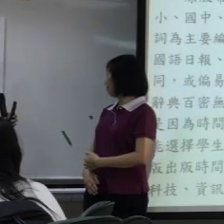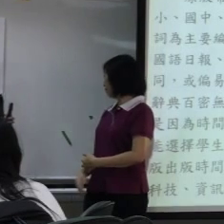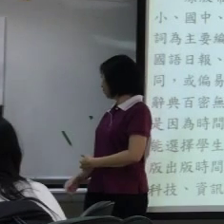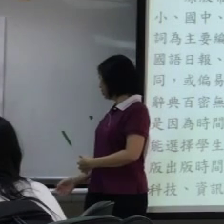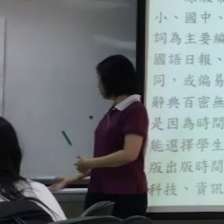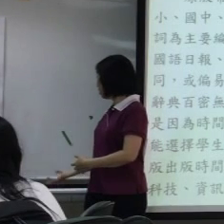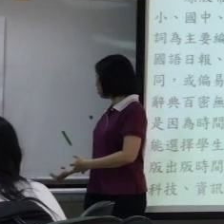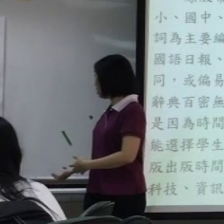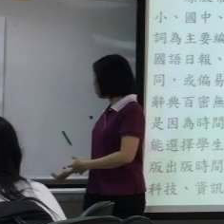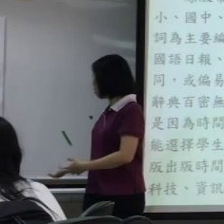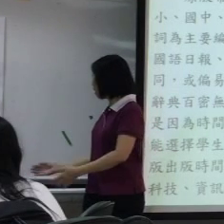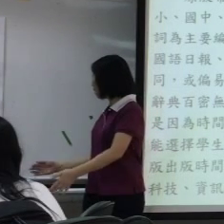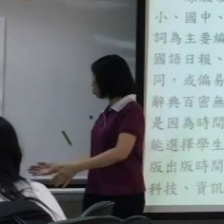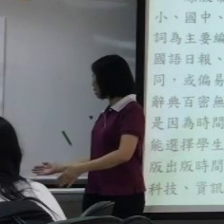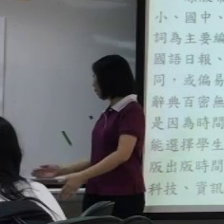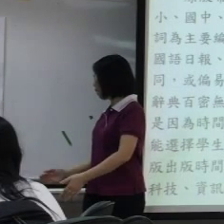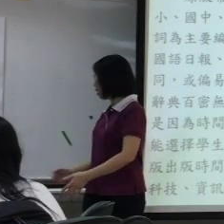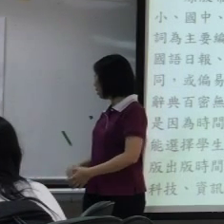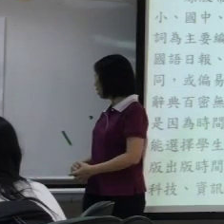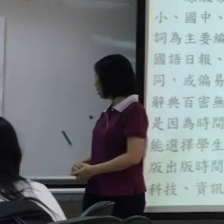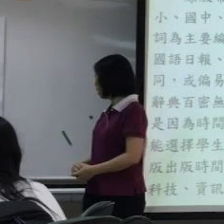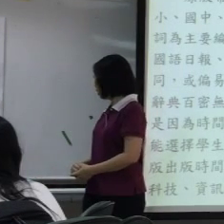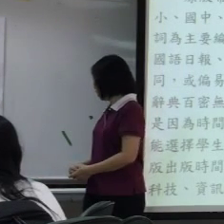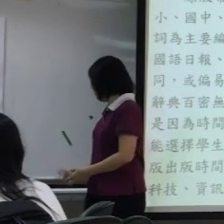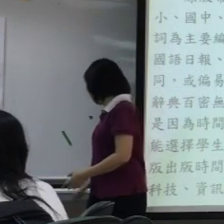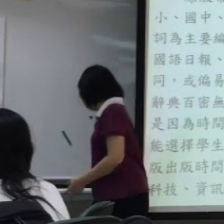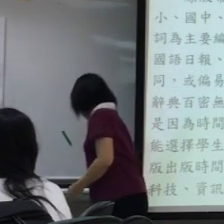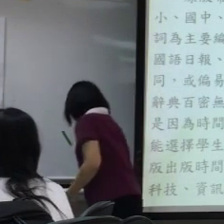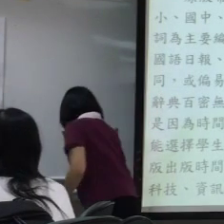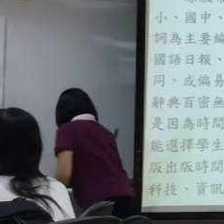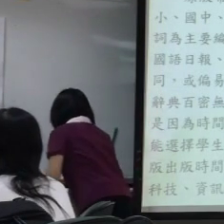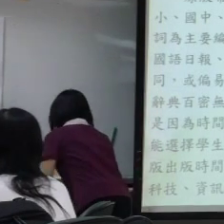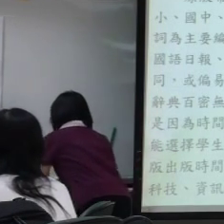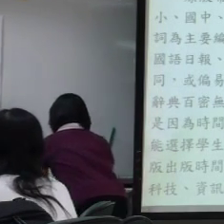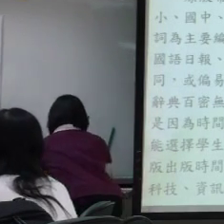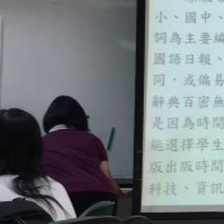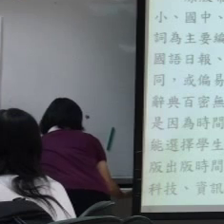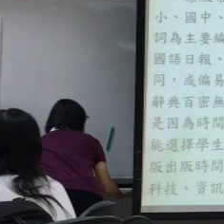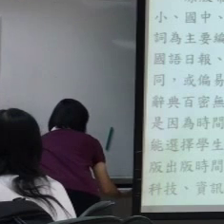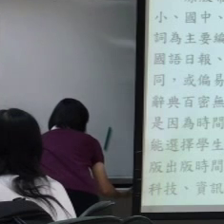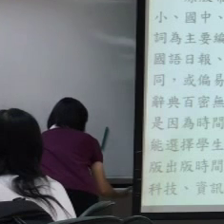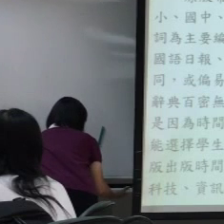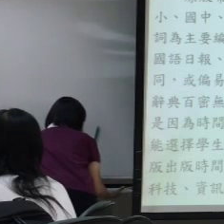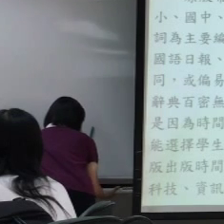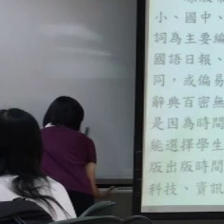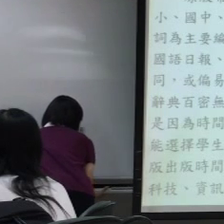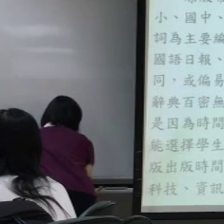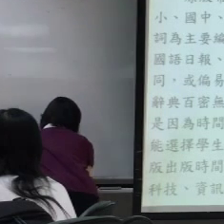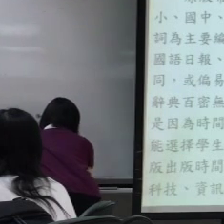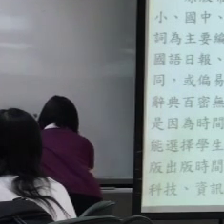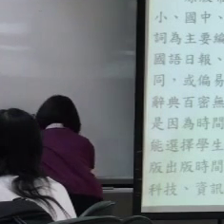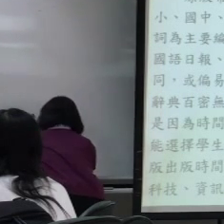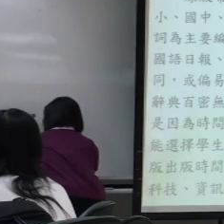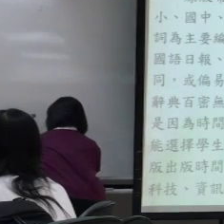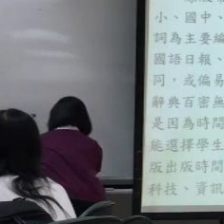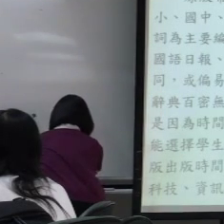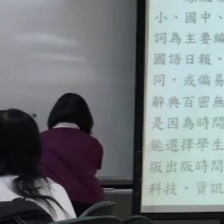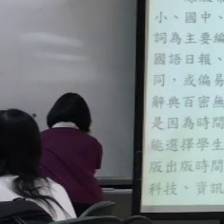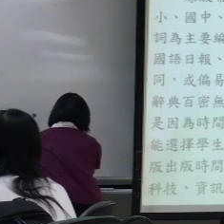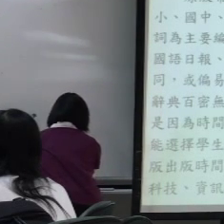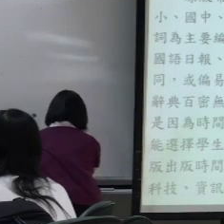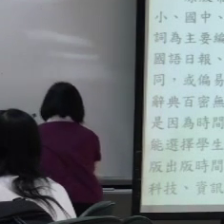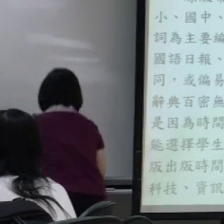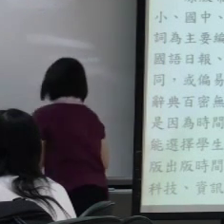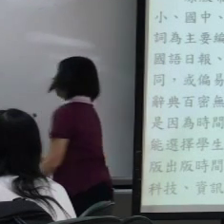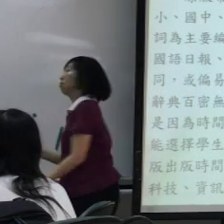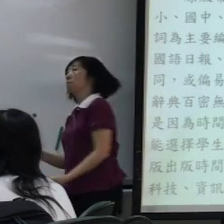就是同意啊，任何翻译啊，中国有一位名人